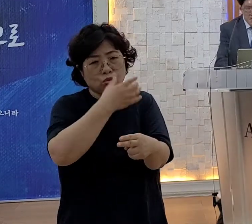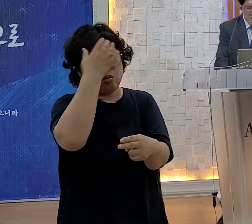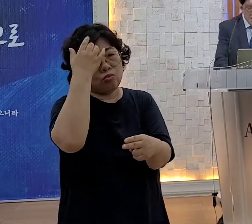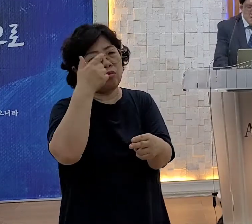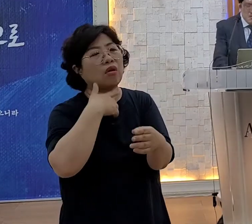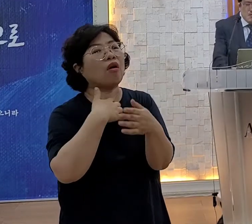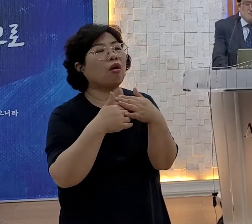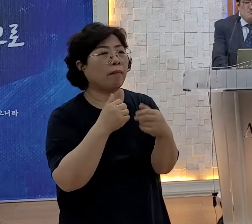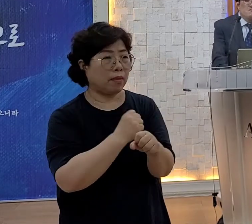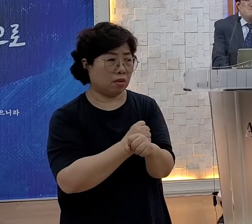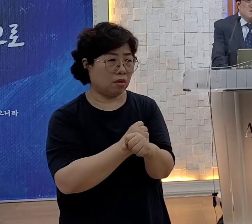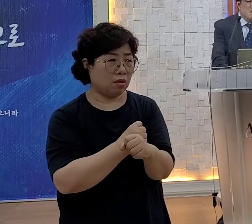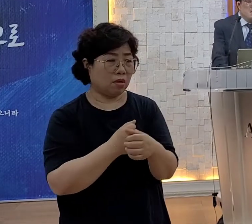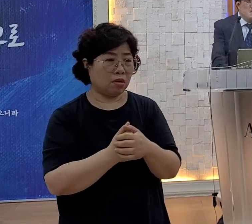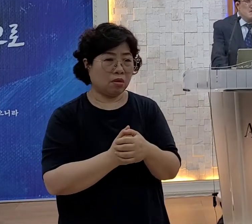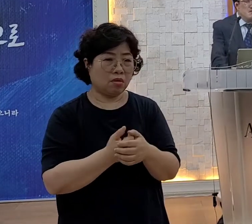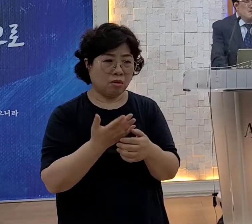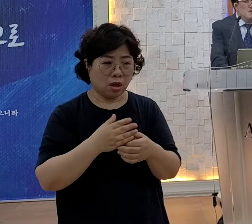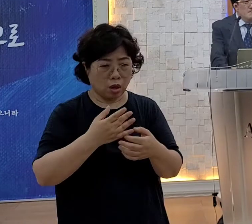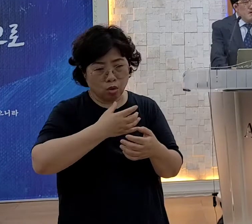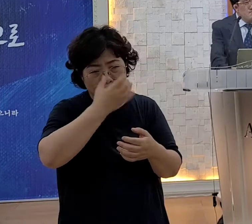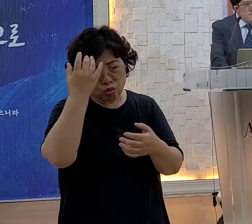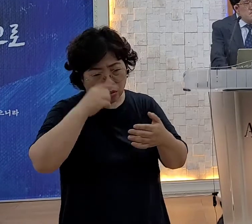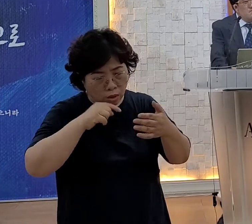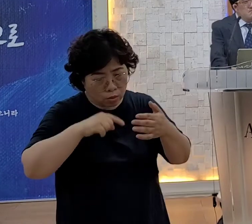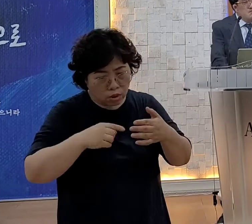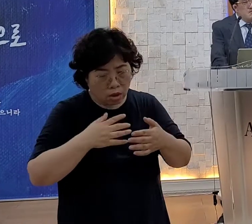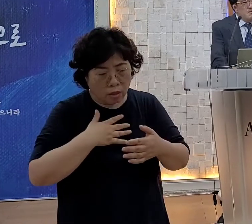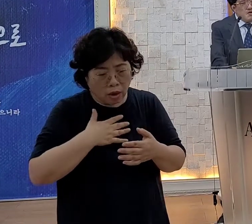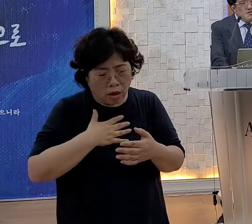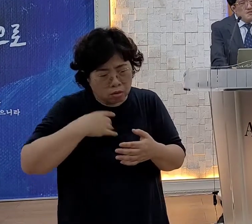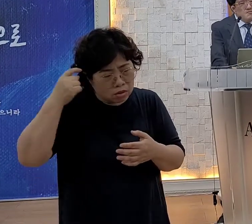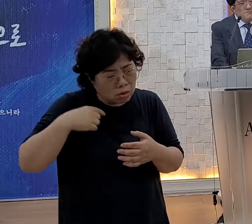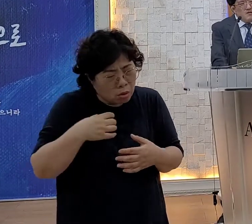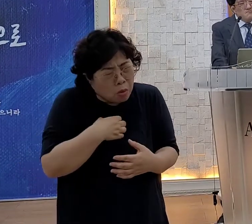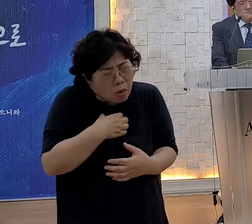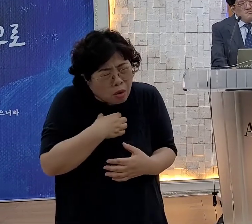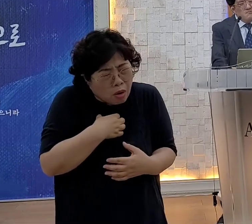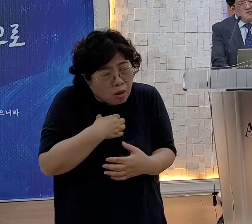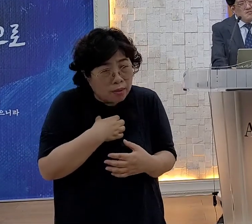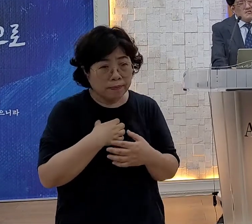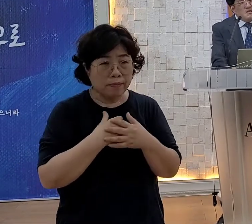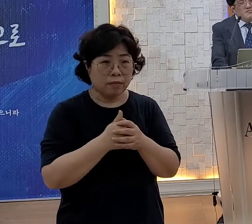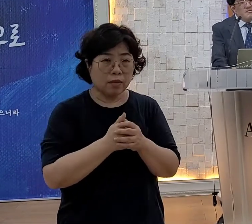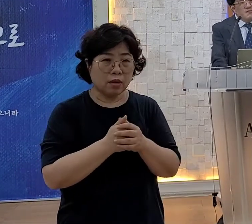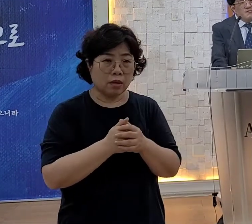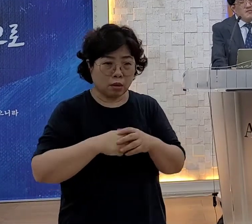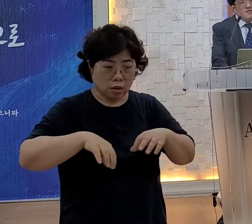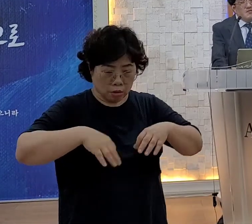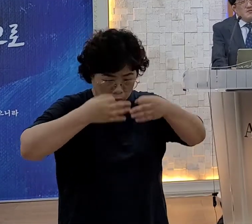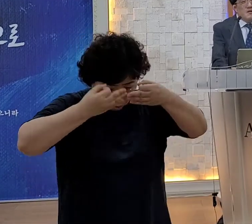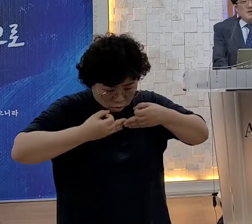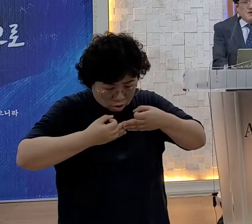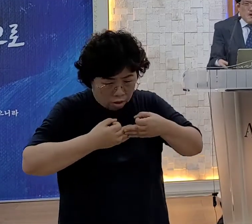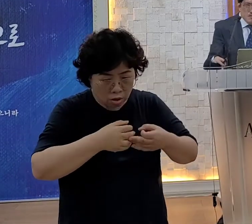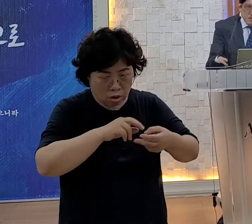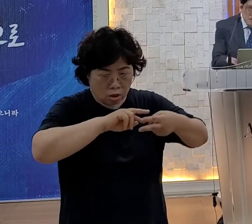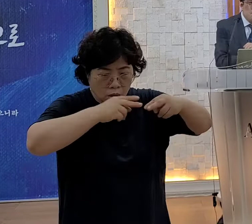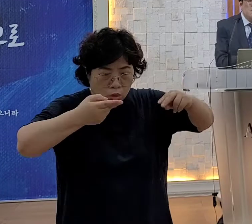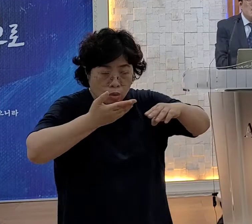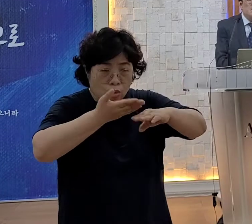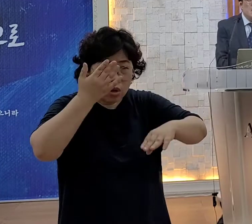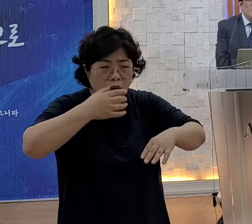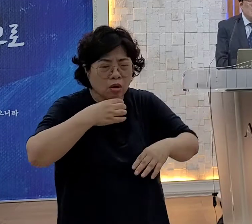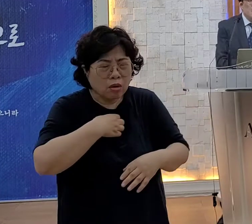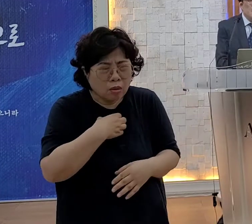자기가 그 꿈을 보면서 얼마나 위태로웠든지 자기가 그 밧줄 위에 누워 있는 자신의 모습을 보면서 이건